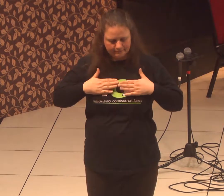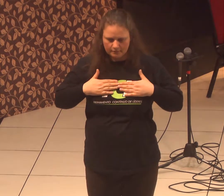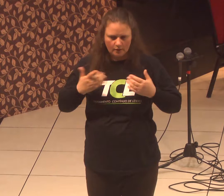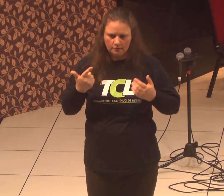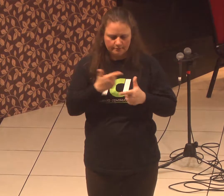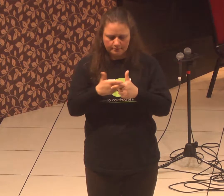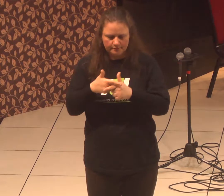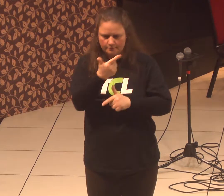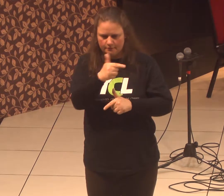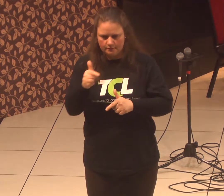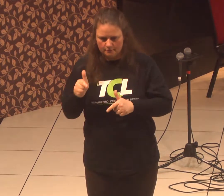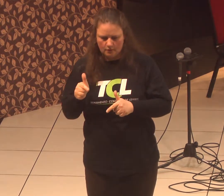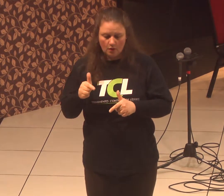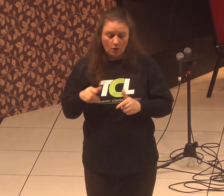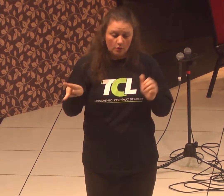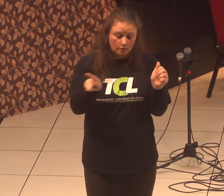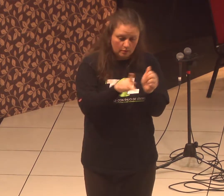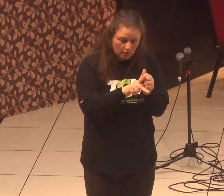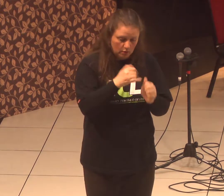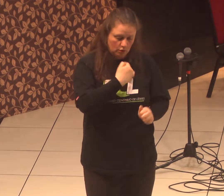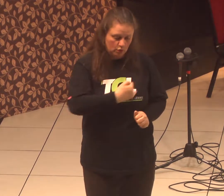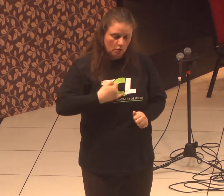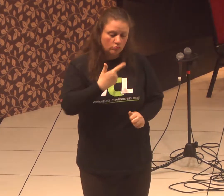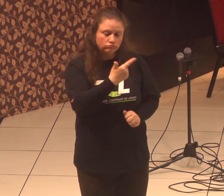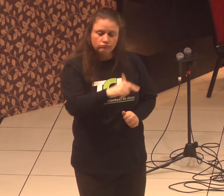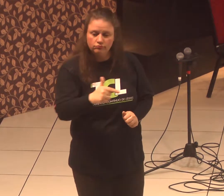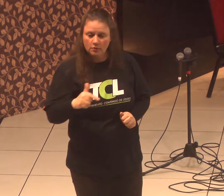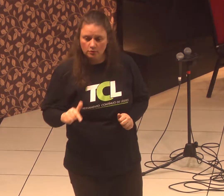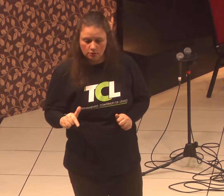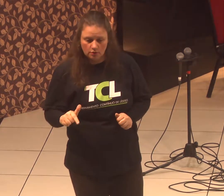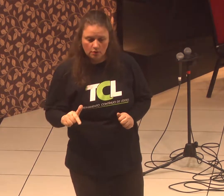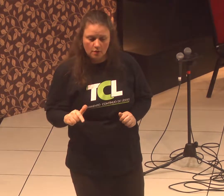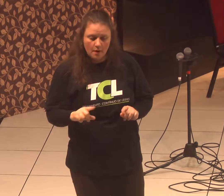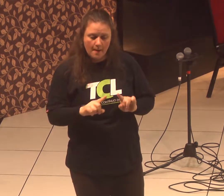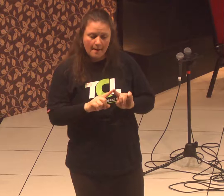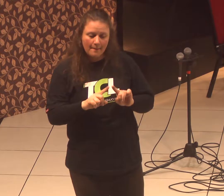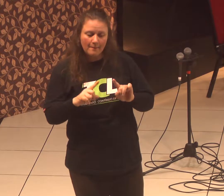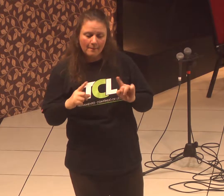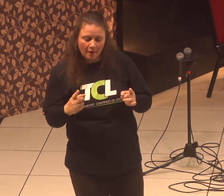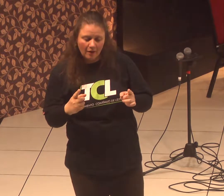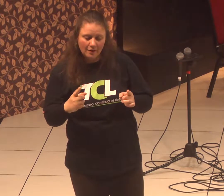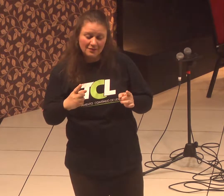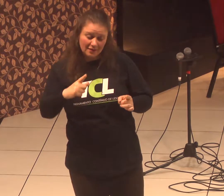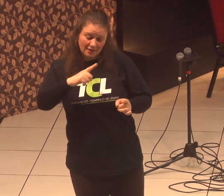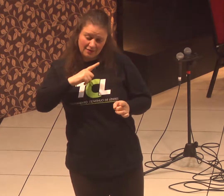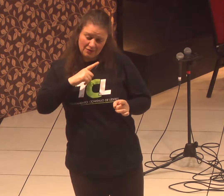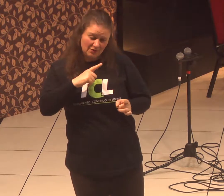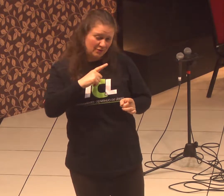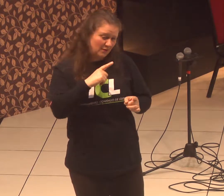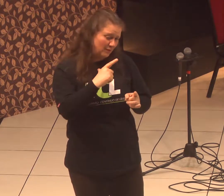não tinham o que o homem pediu, porém, tinham quem ele mais